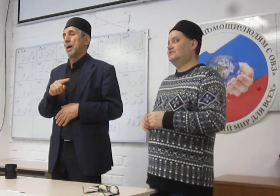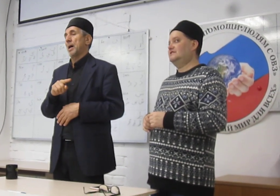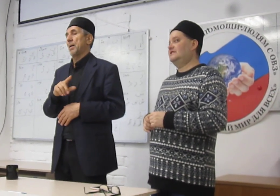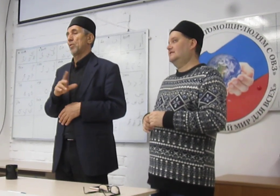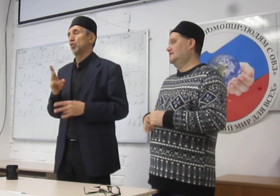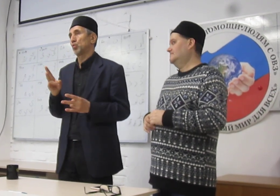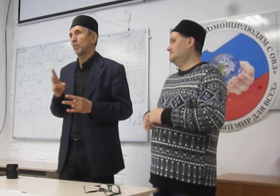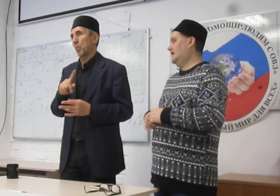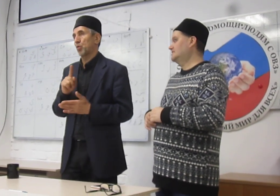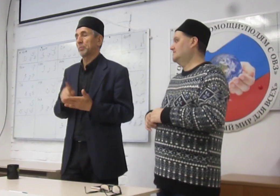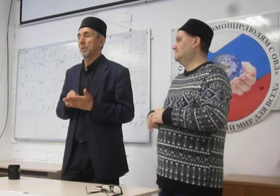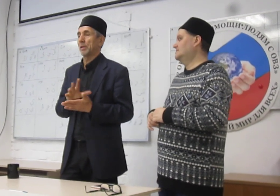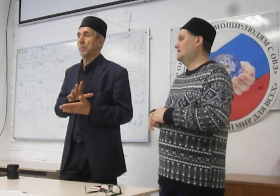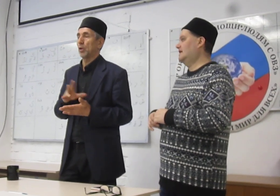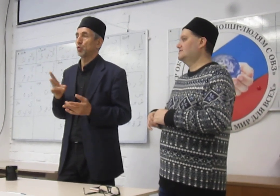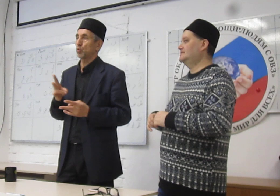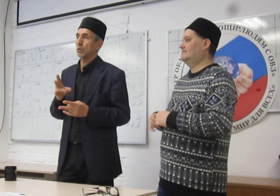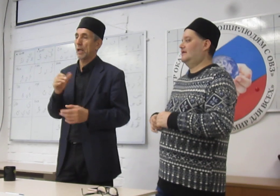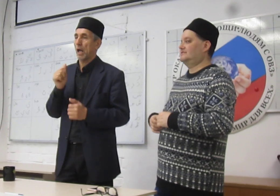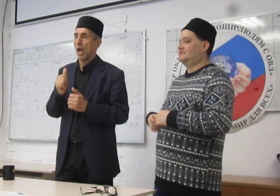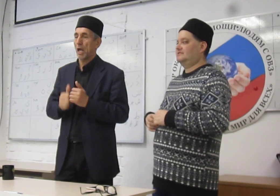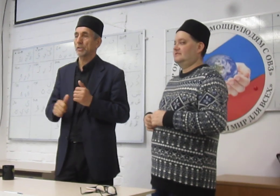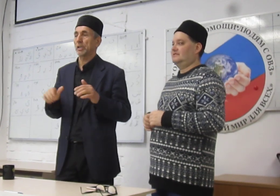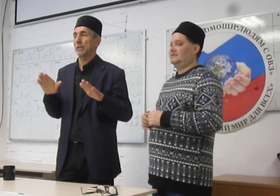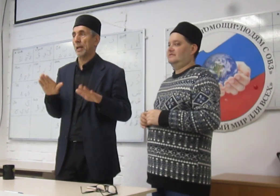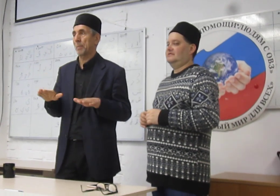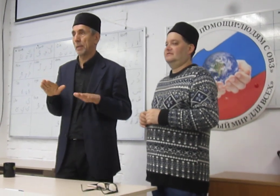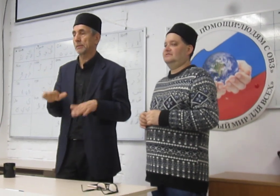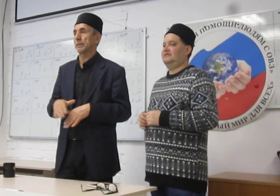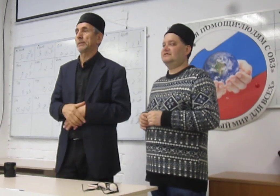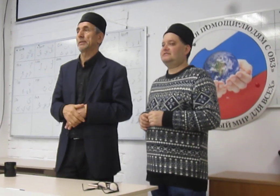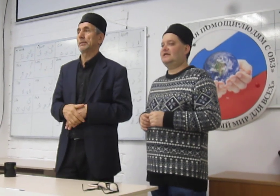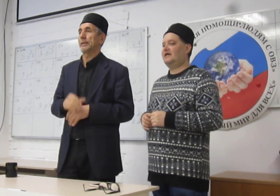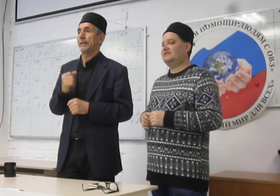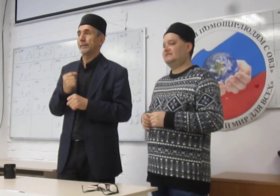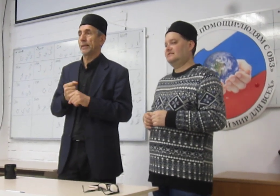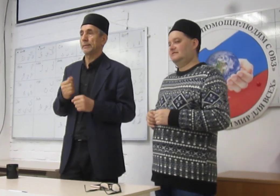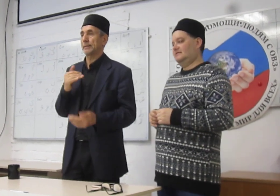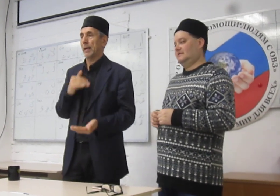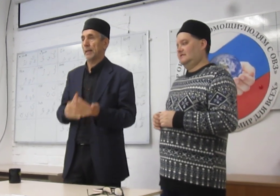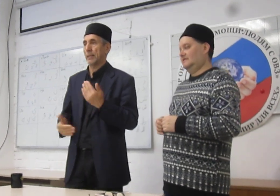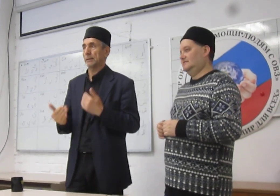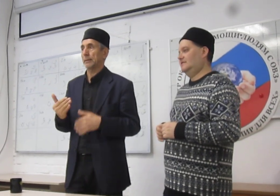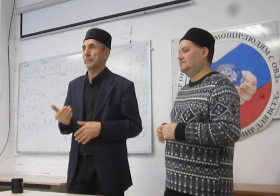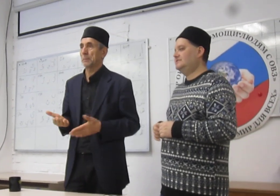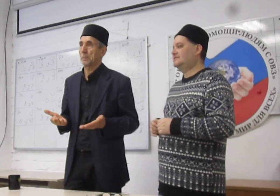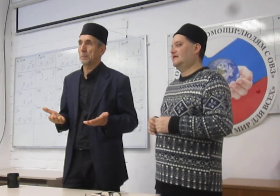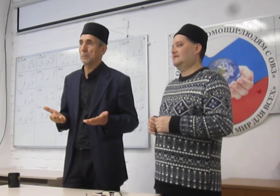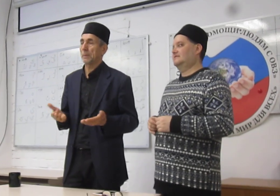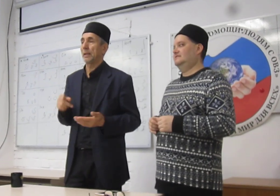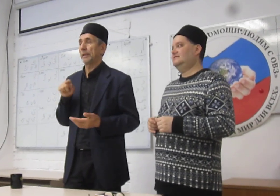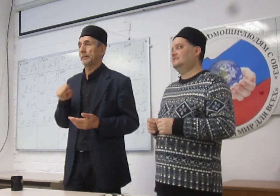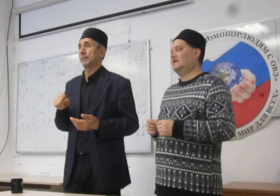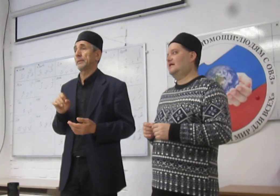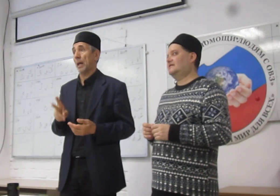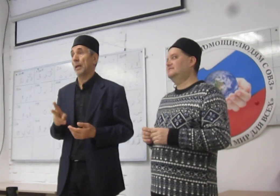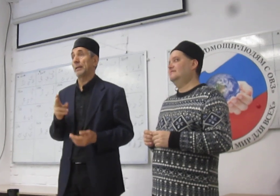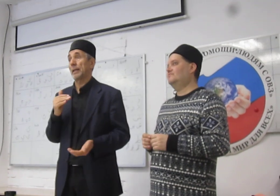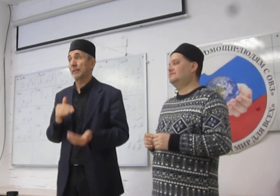ли на каждый намаз делать тахарад. Значит, здесь так. Если тахарад не